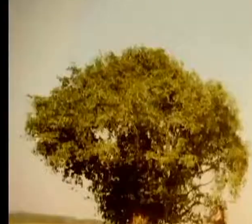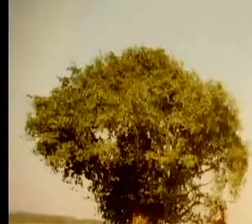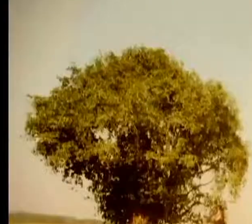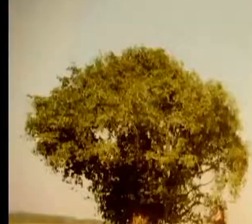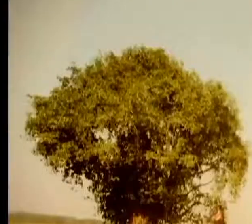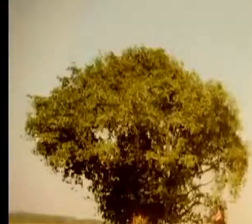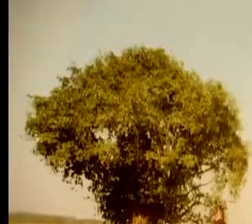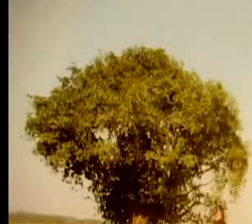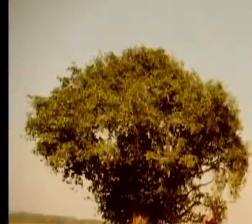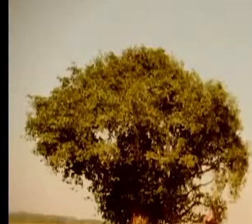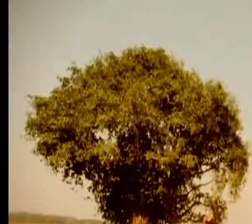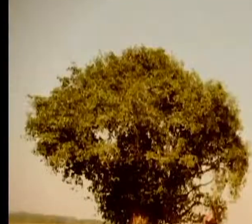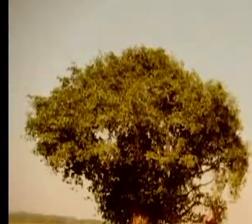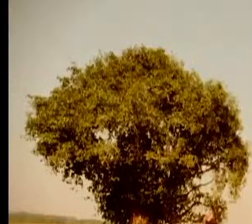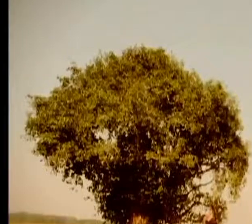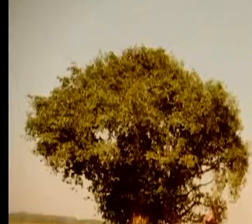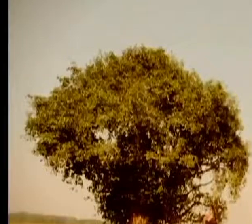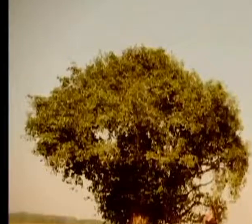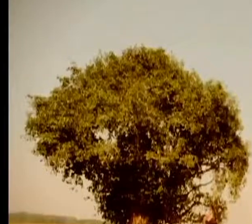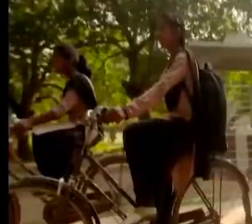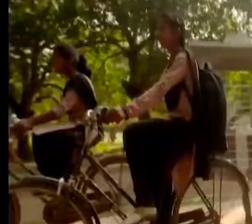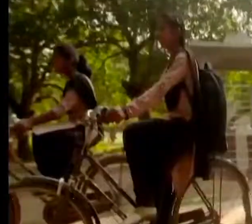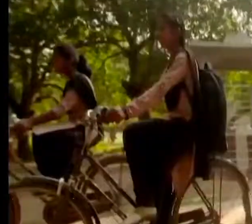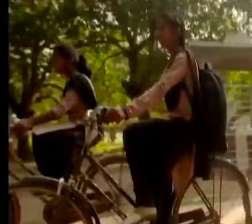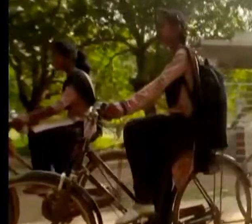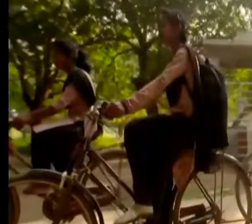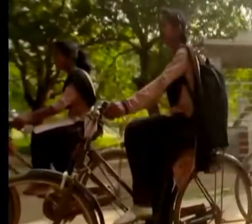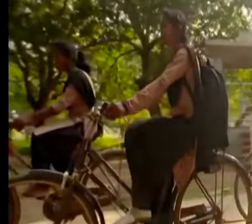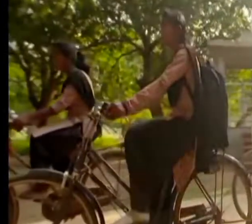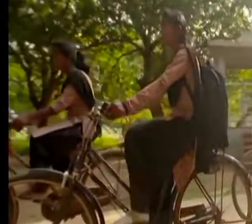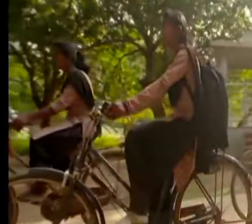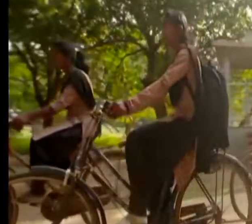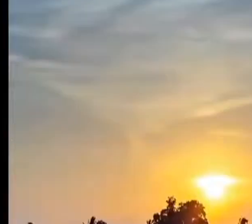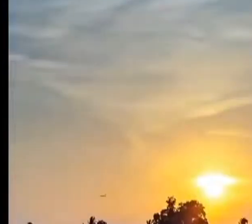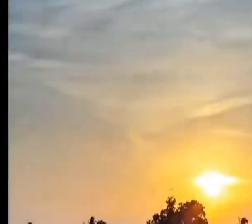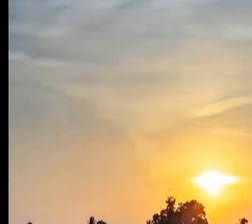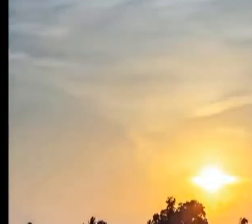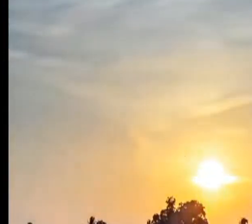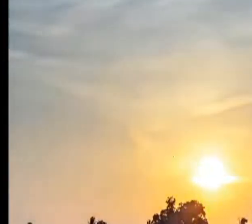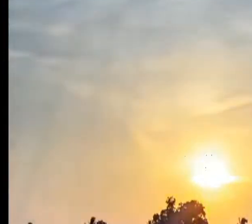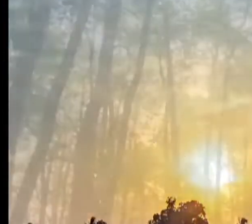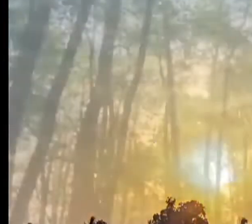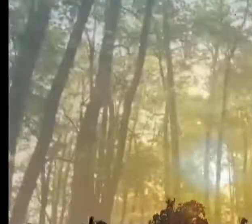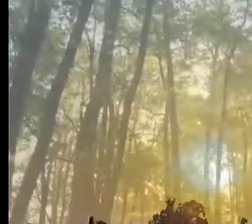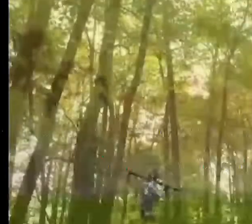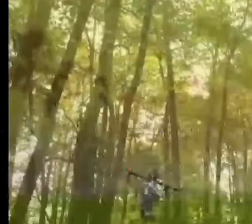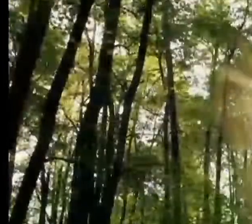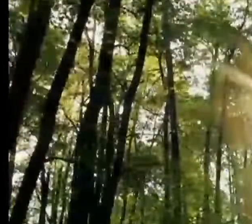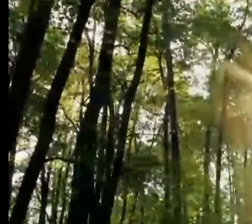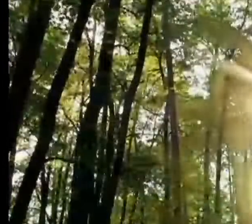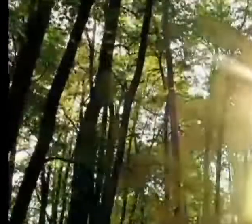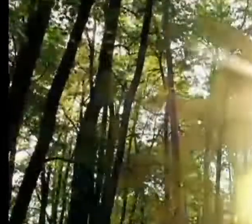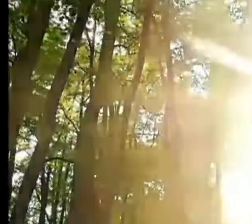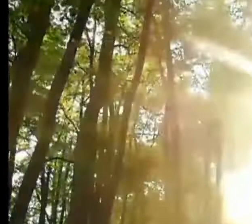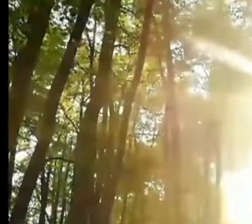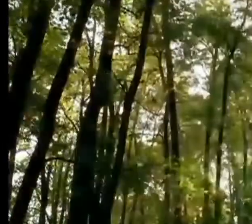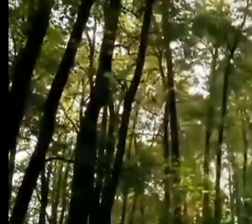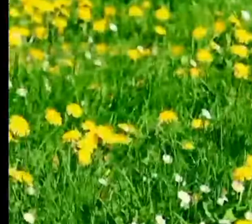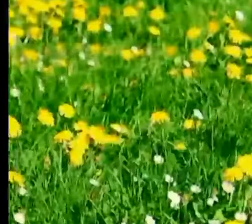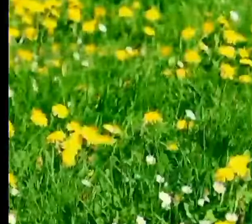अपना रास्ता स्वयं चुने। जीवन ये प्रकाशित करने, राहों को